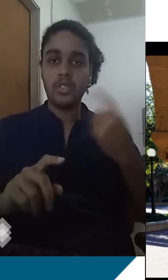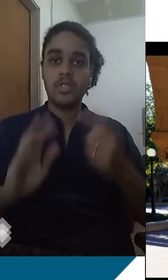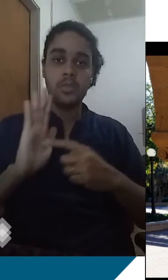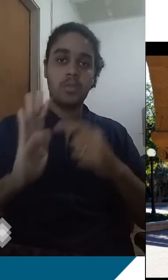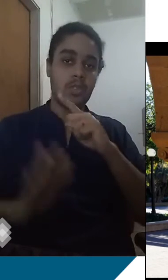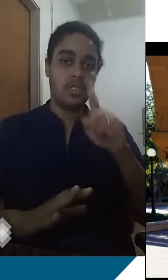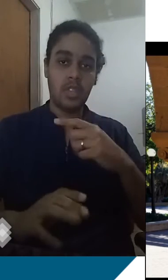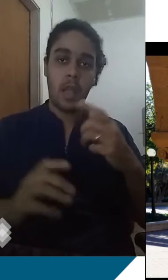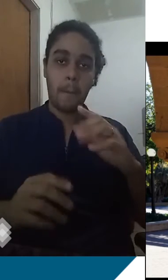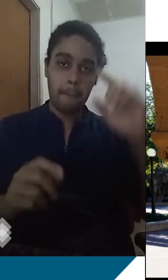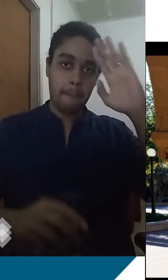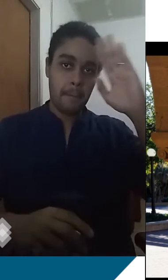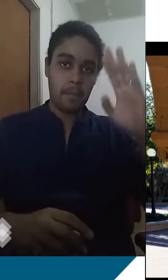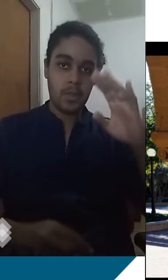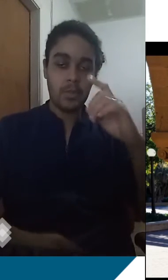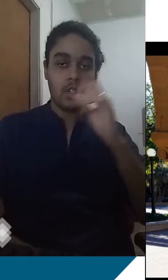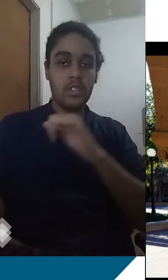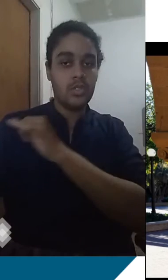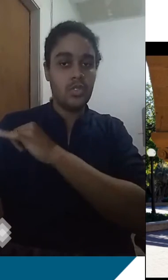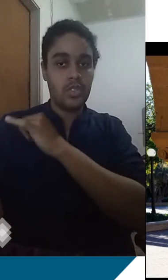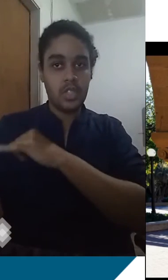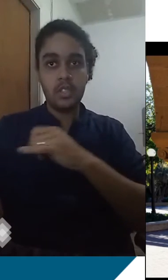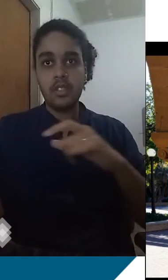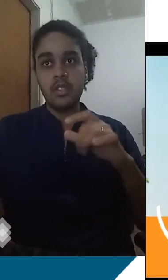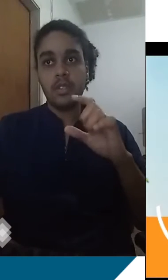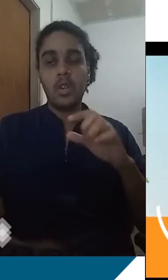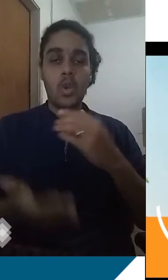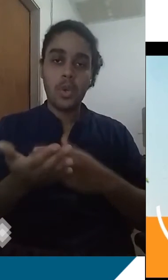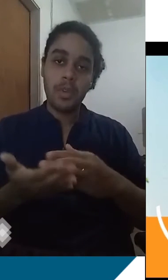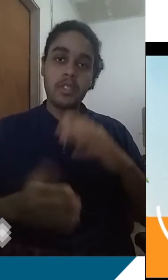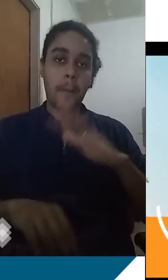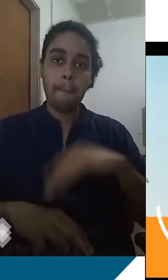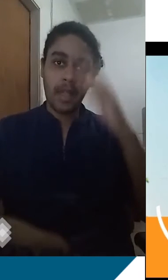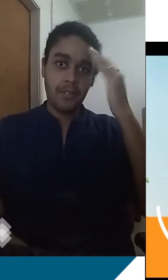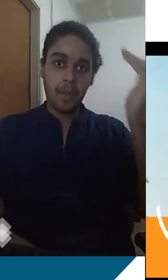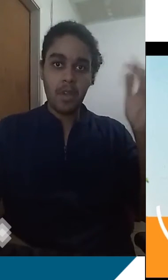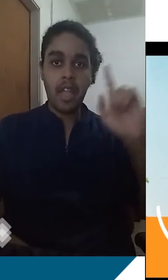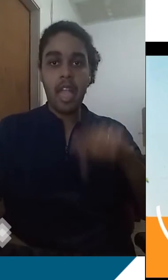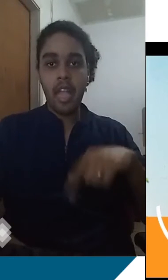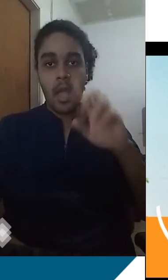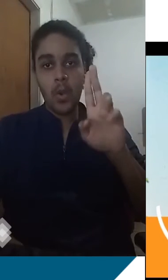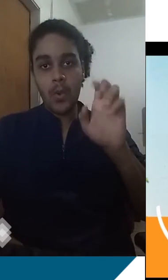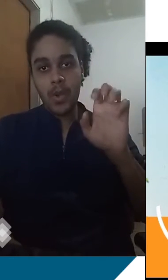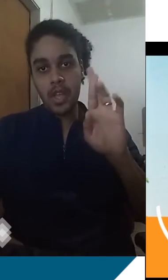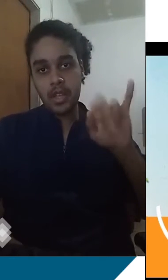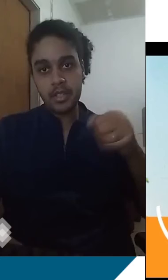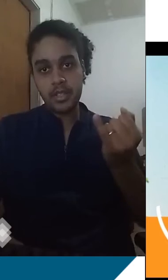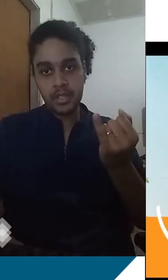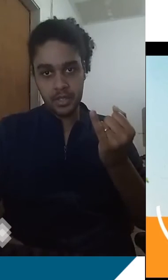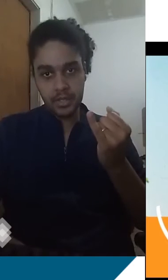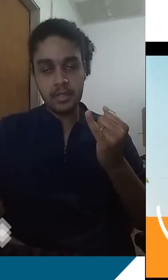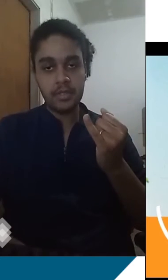país. Mas a gente vai destacar aqui as principais da cidade do estado do Rio de Janeiro. Vamos começar pela mais famosa, né, que é